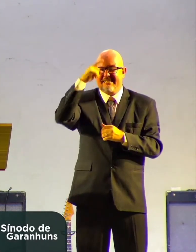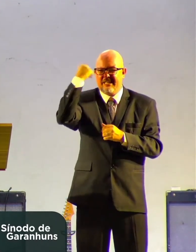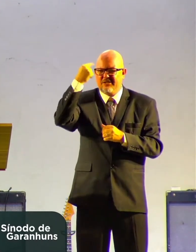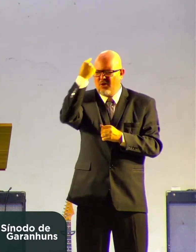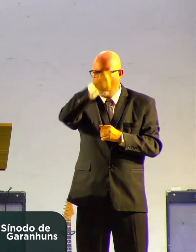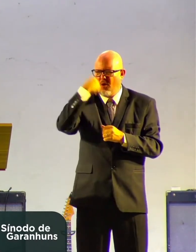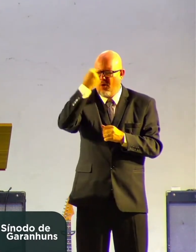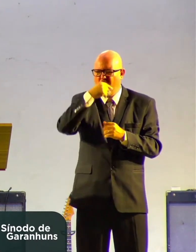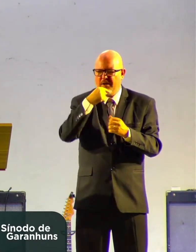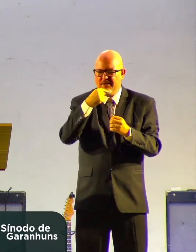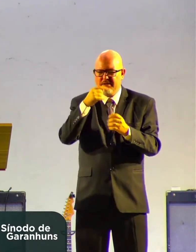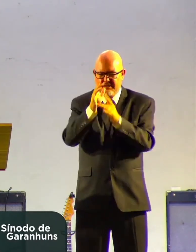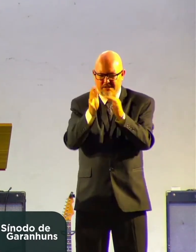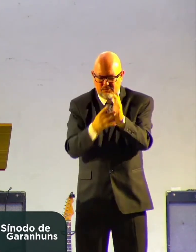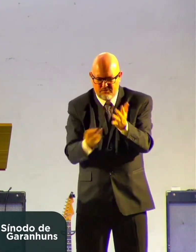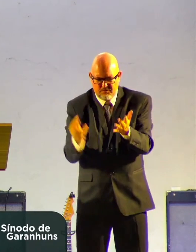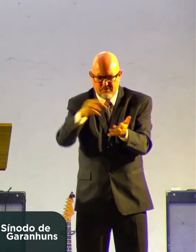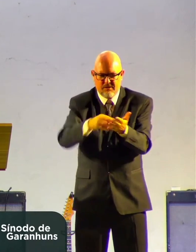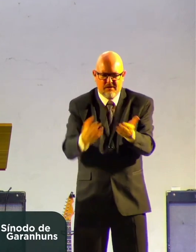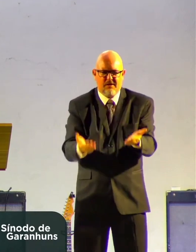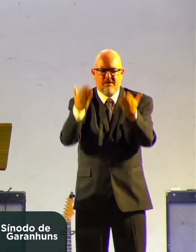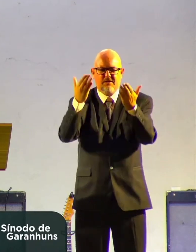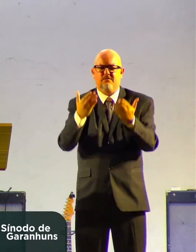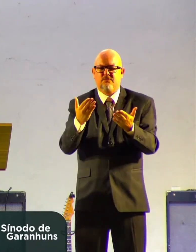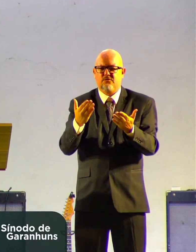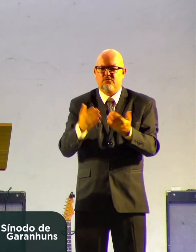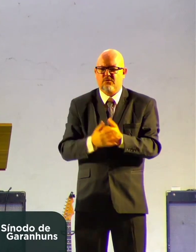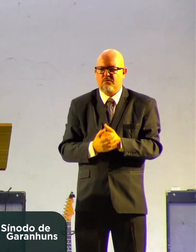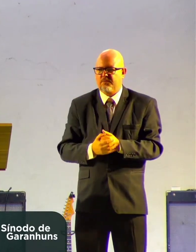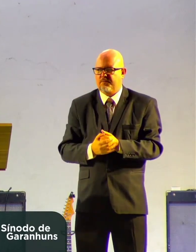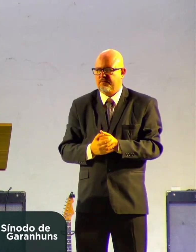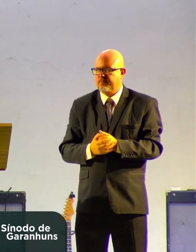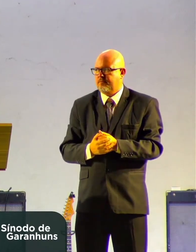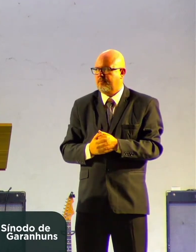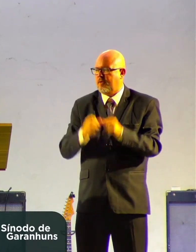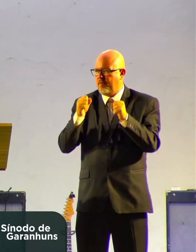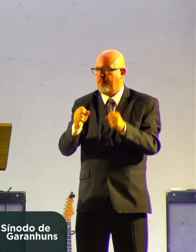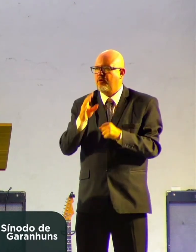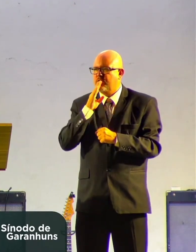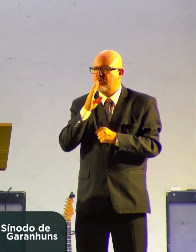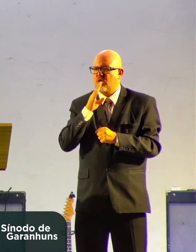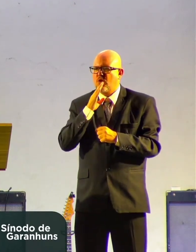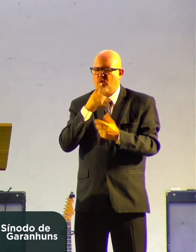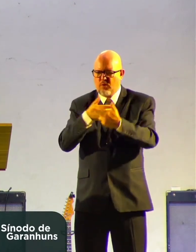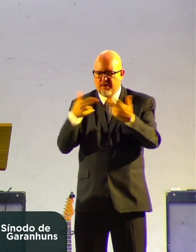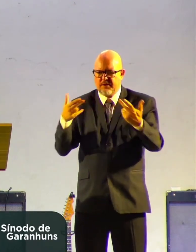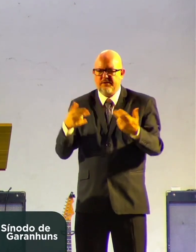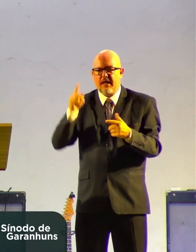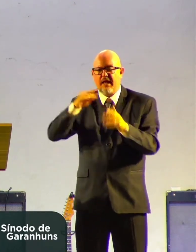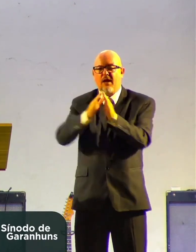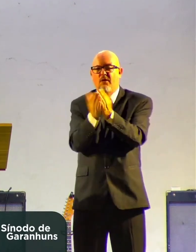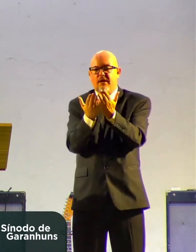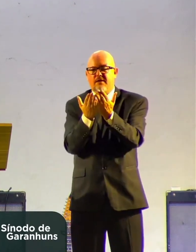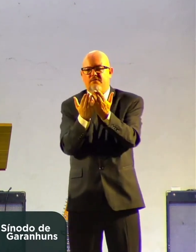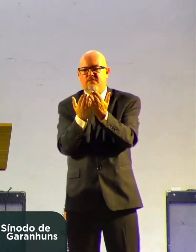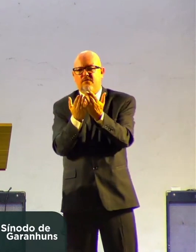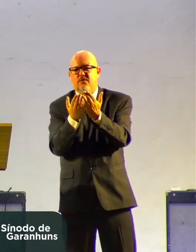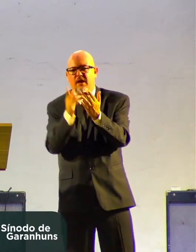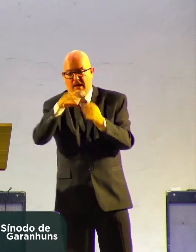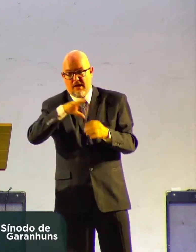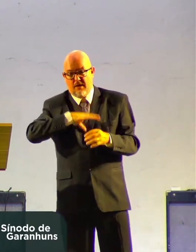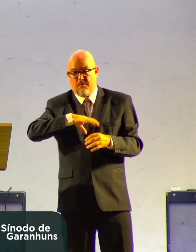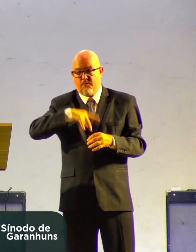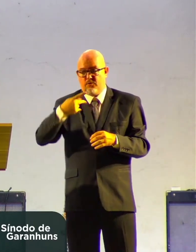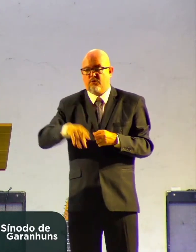sendo levada para o cemitério. Jesus a levantou da morte. Você pode conhecer esses fatos com um livro publicado em